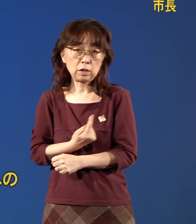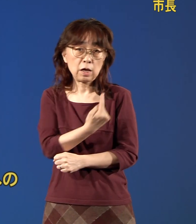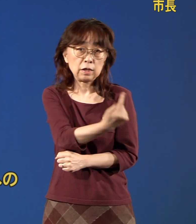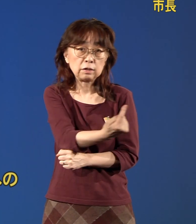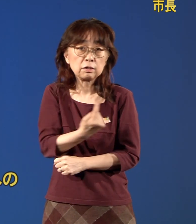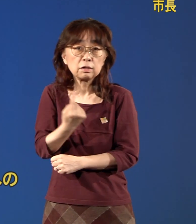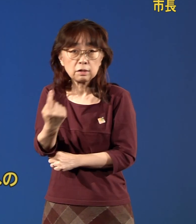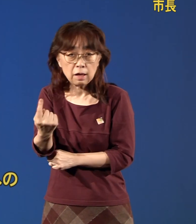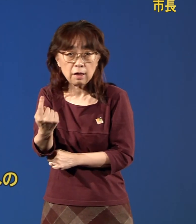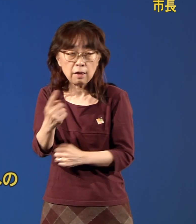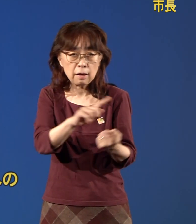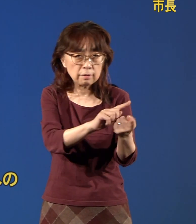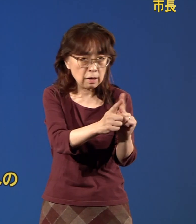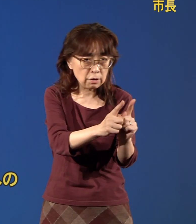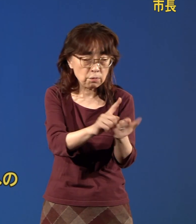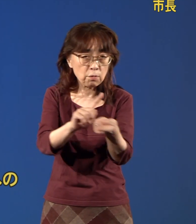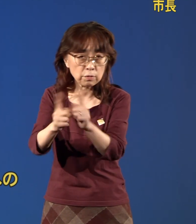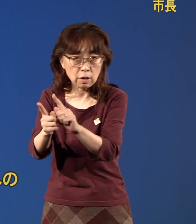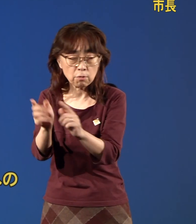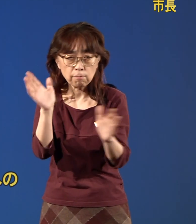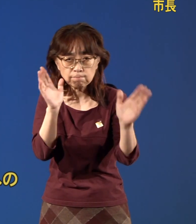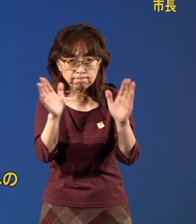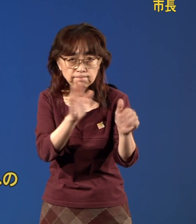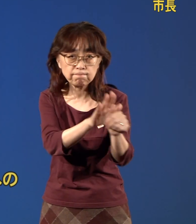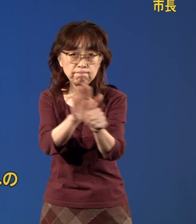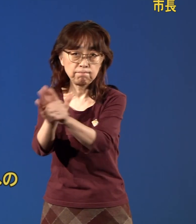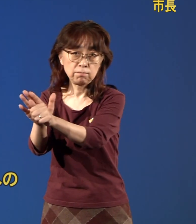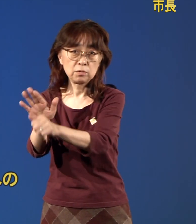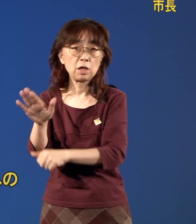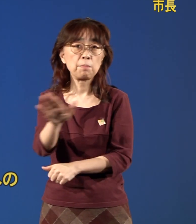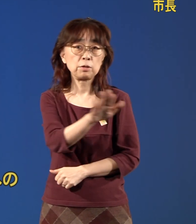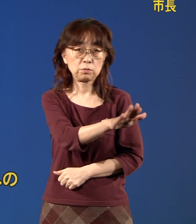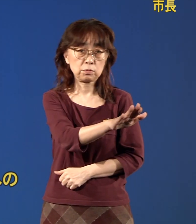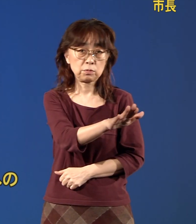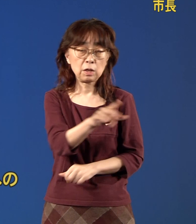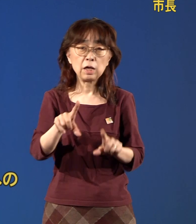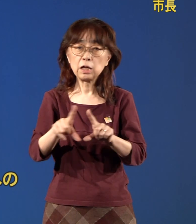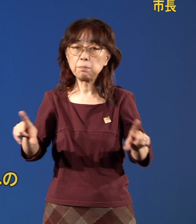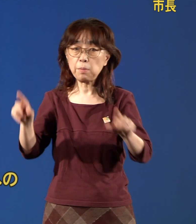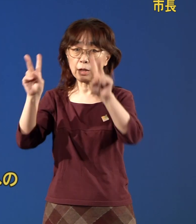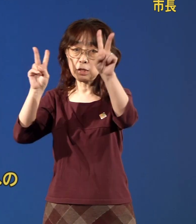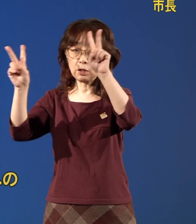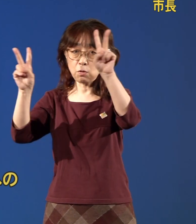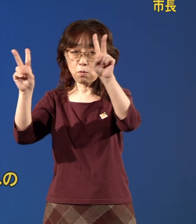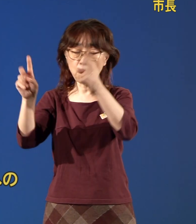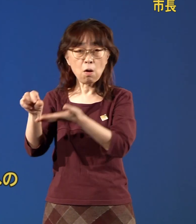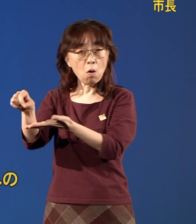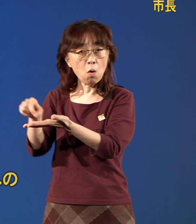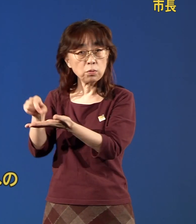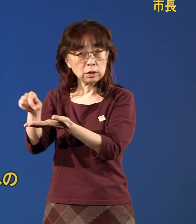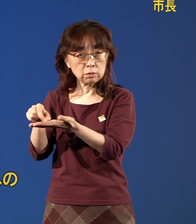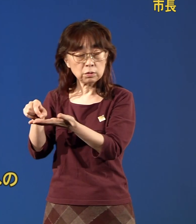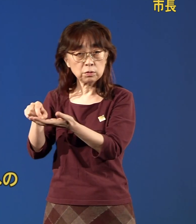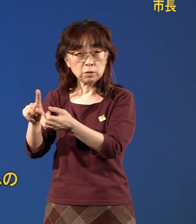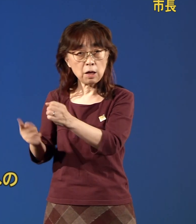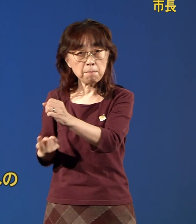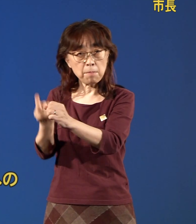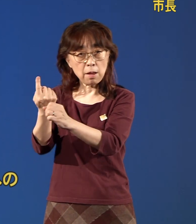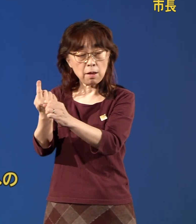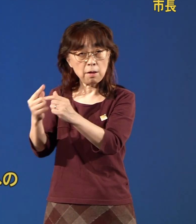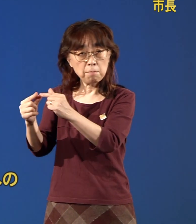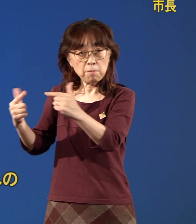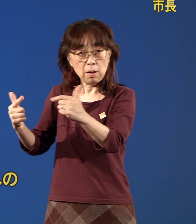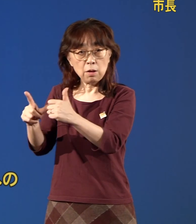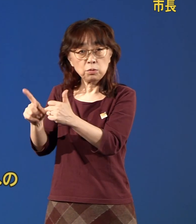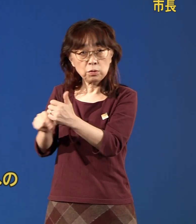。でそれは例えば一般の企業で起きた場合、オフィスで起きた場合もそういう形を取っていましたけ